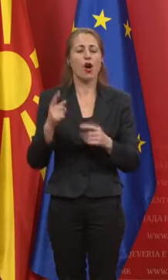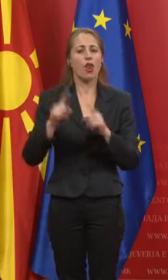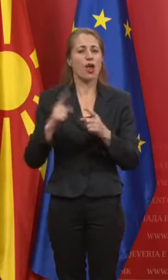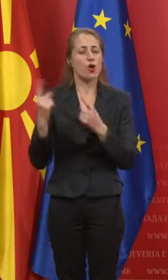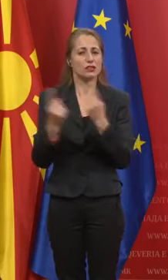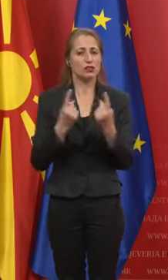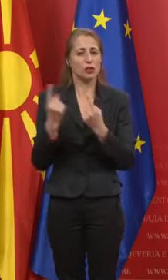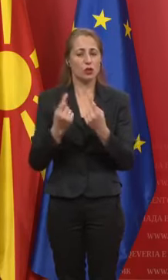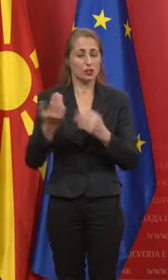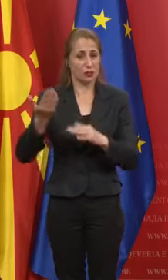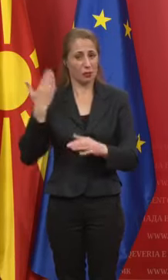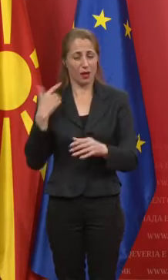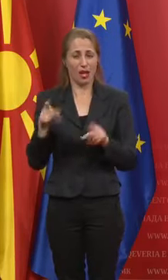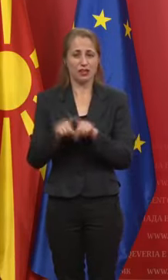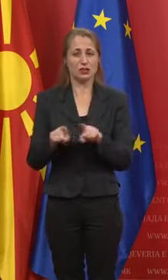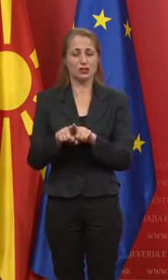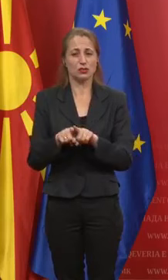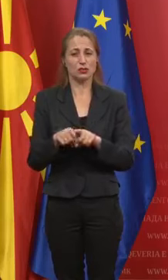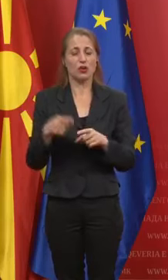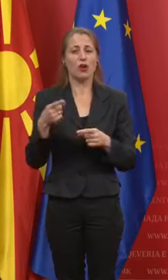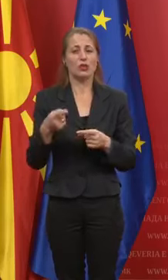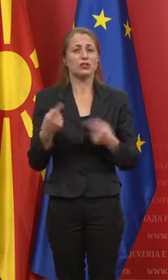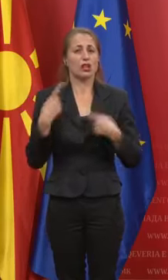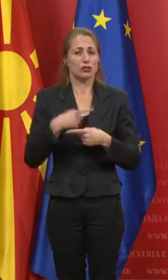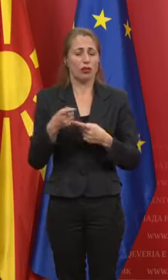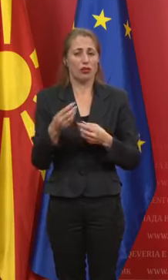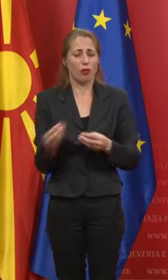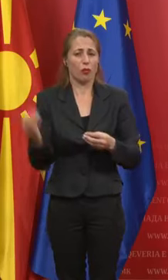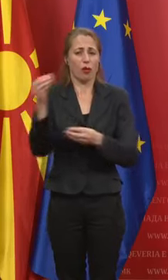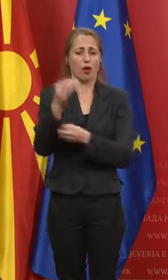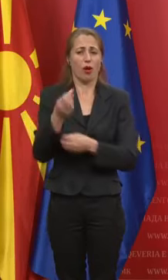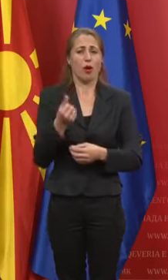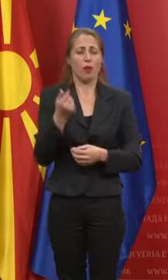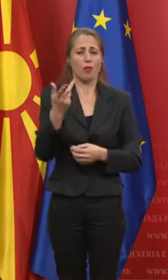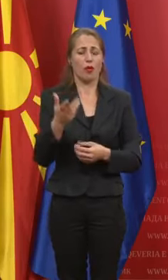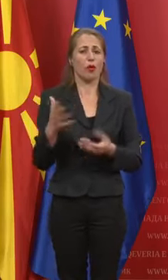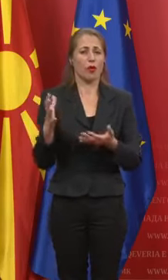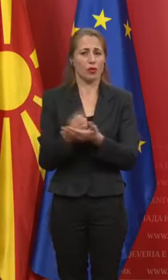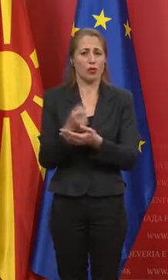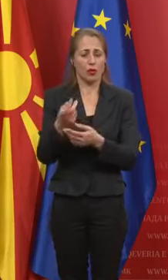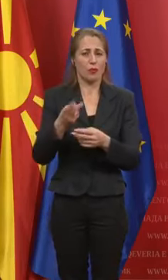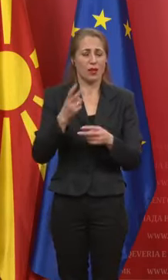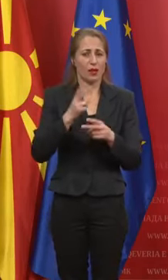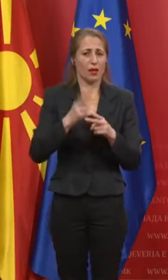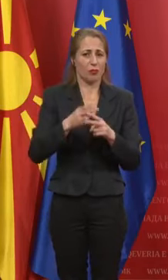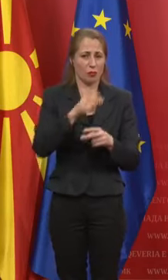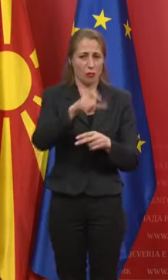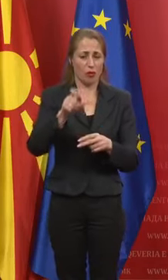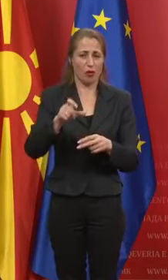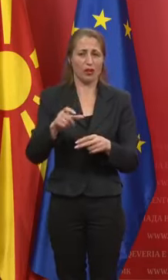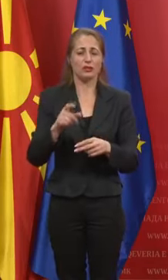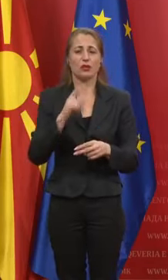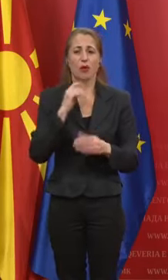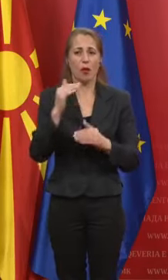ситуации предходно, кој што за жал и го подигна бројот на пациенти, кај што мерките се